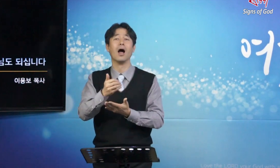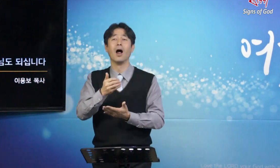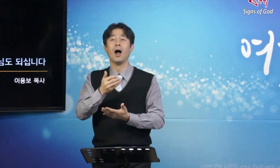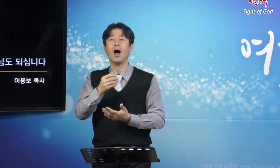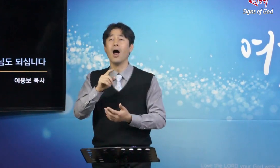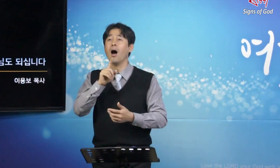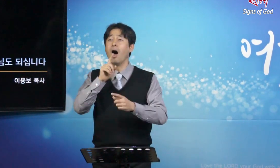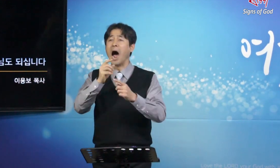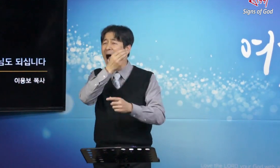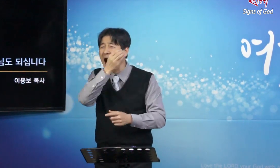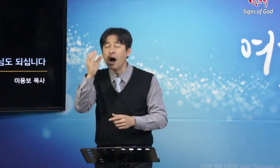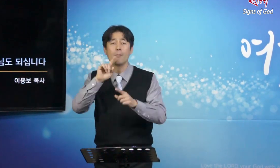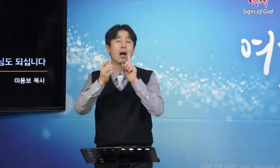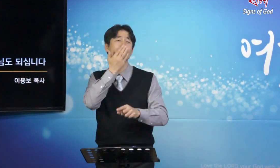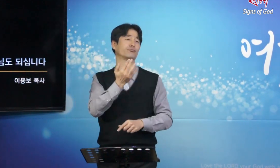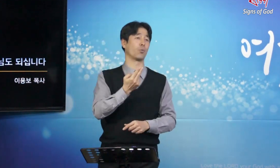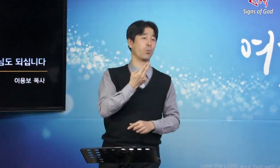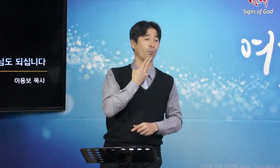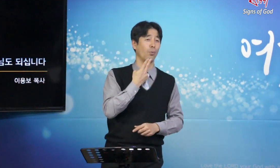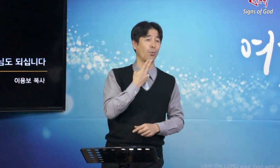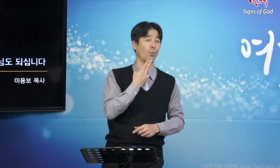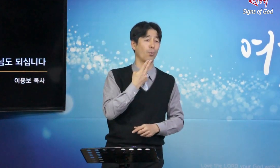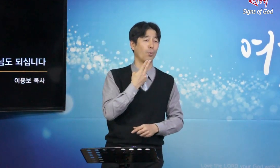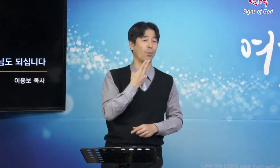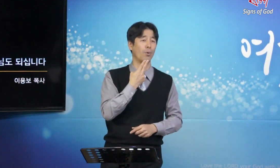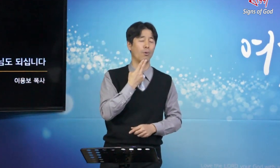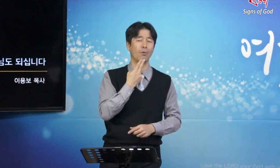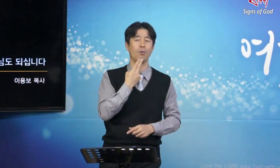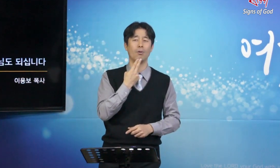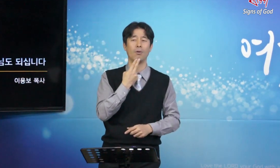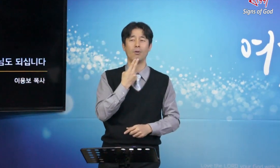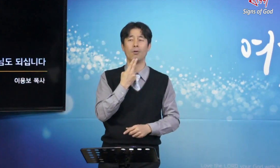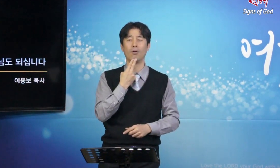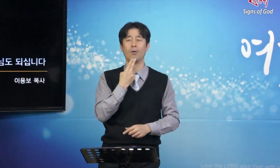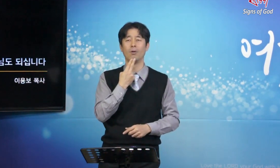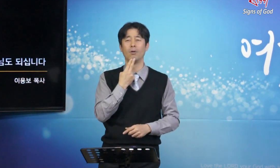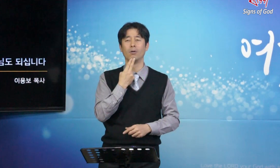농인의 하나님이라고 감히 말할 수 없었을 것입니다.